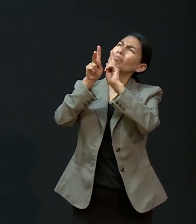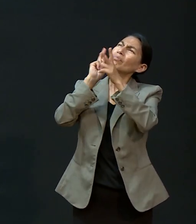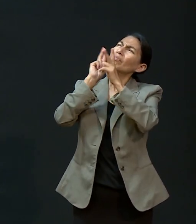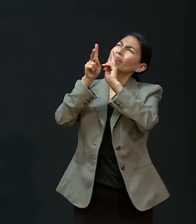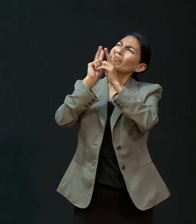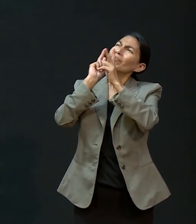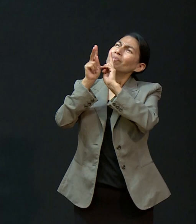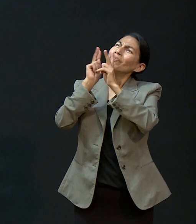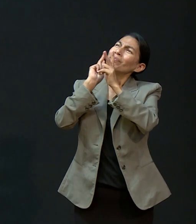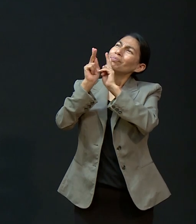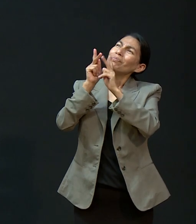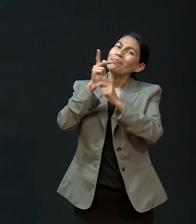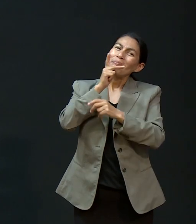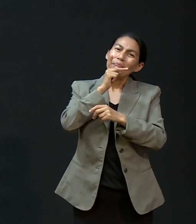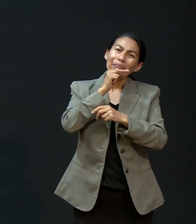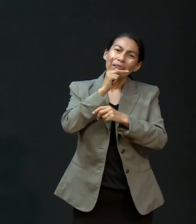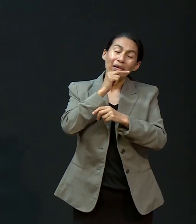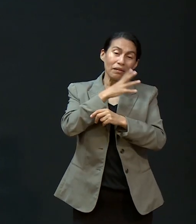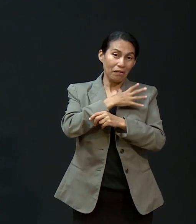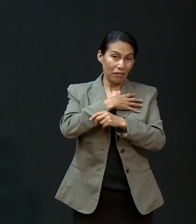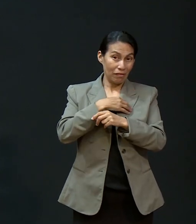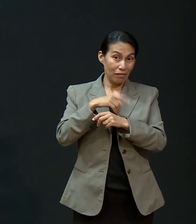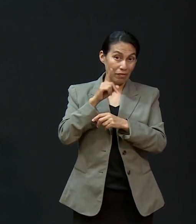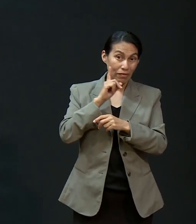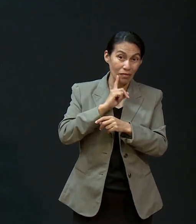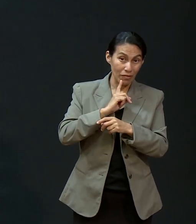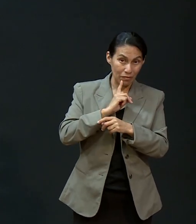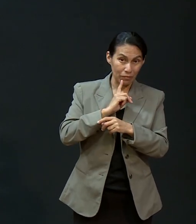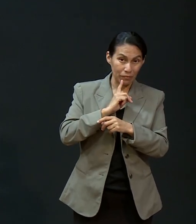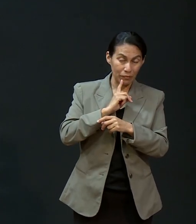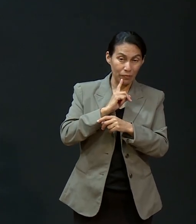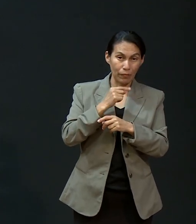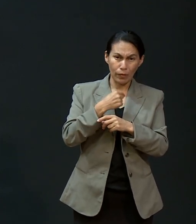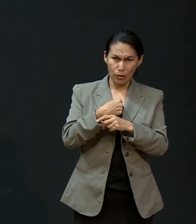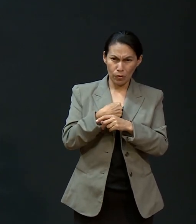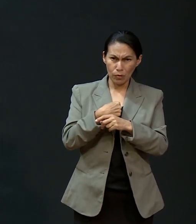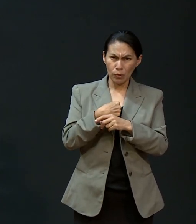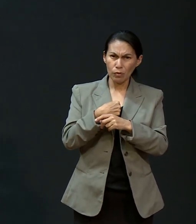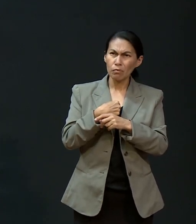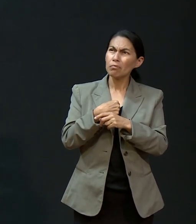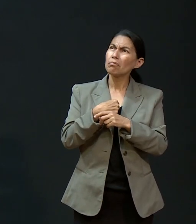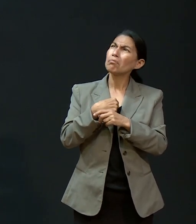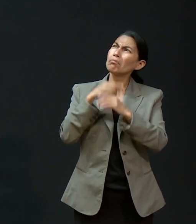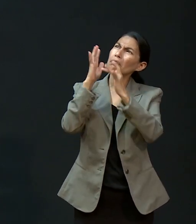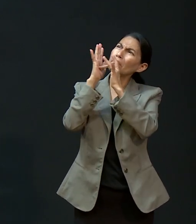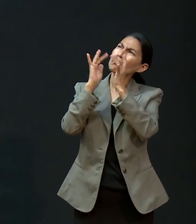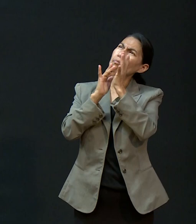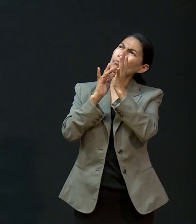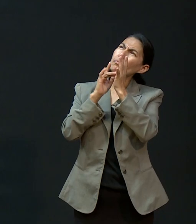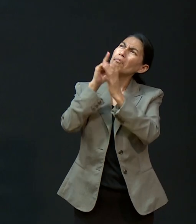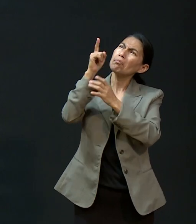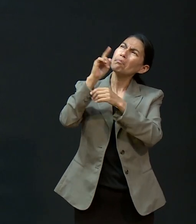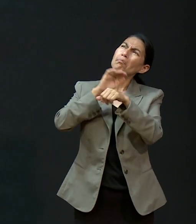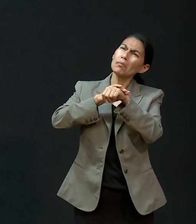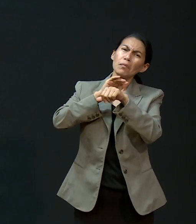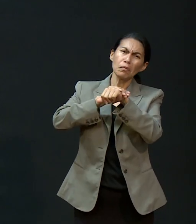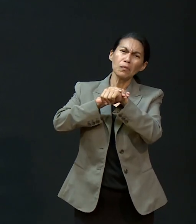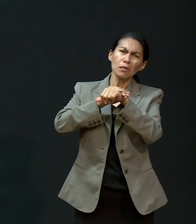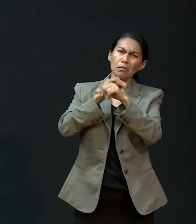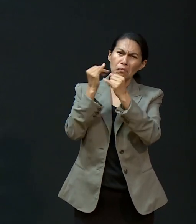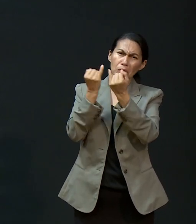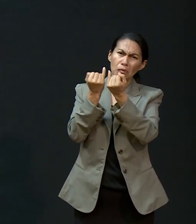comunicación de padre e hija. Y cuando estoy hablando también con Jesús, pues, como un amigo.